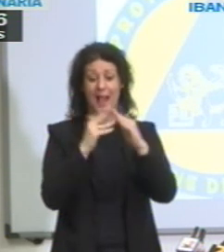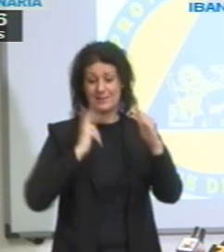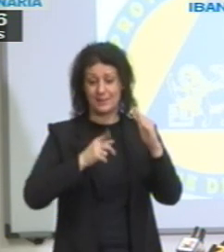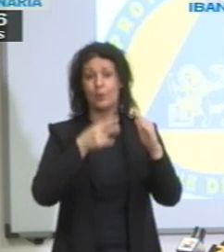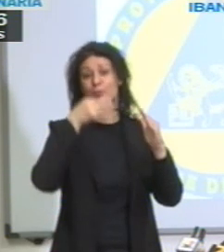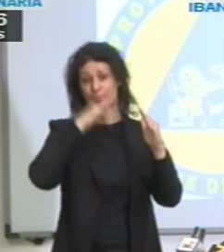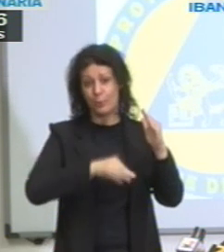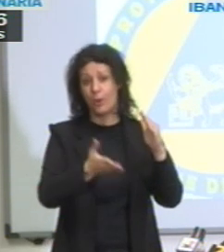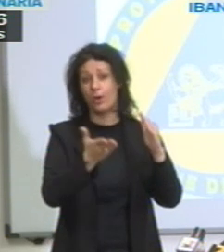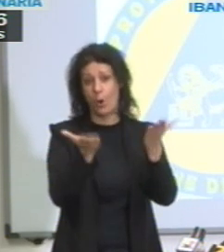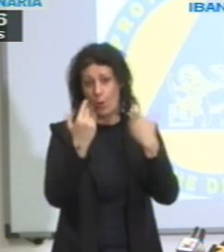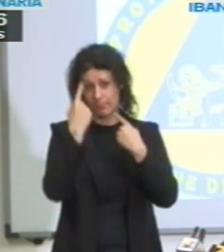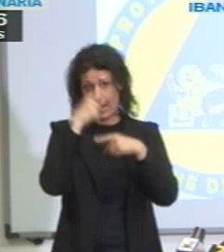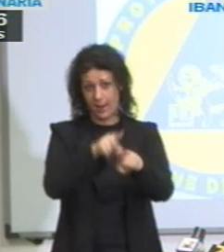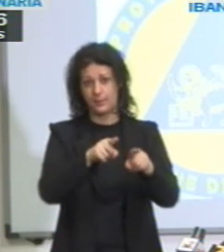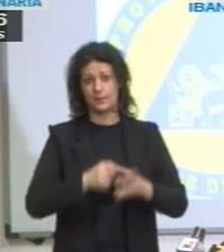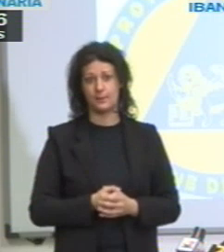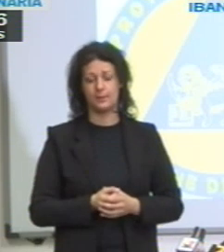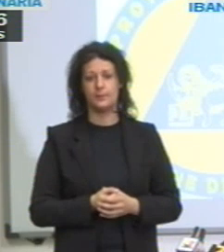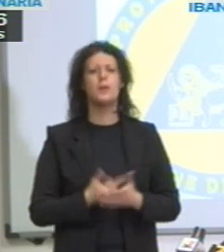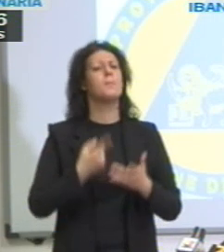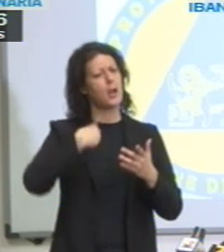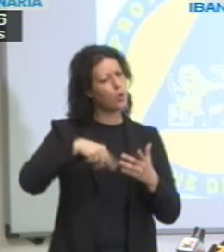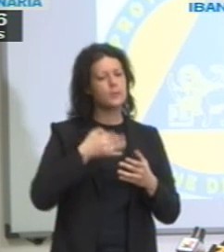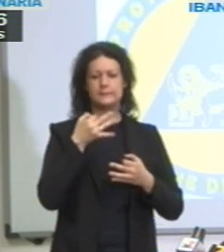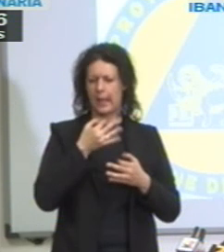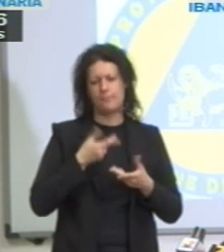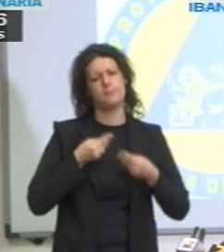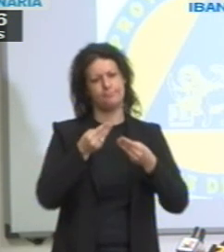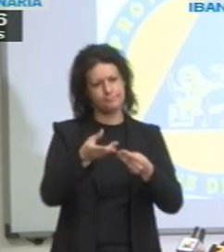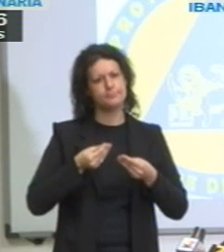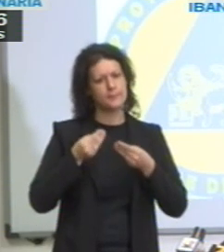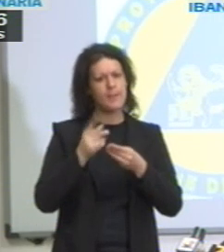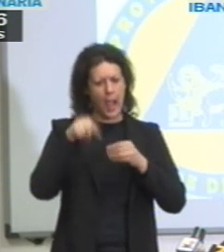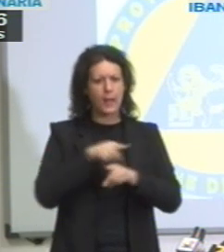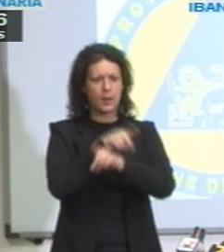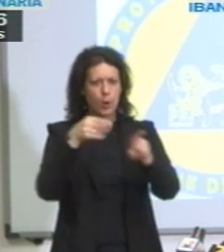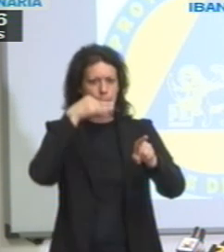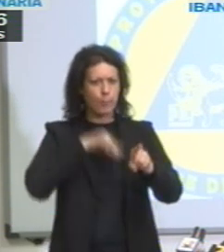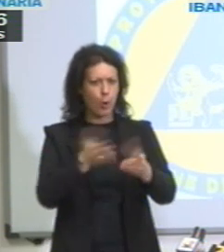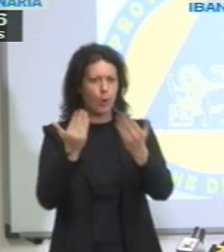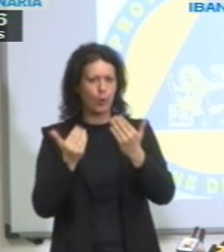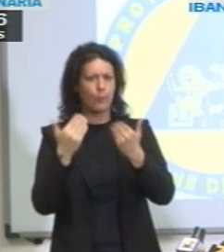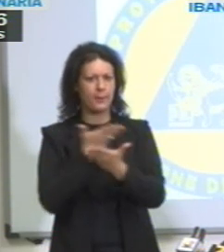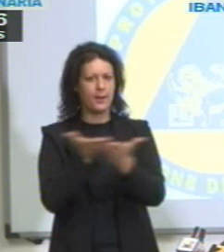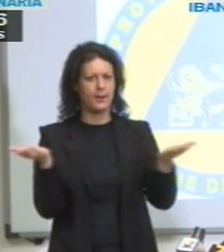se le dovrebbero acquistare. Dopodiché noi ci siamo, le forniamo, ma loro possono tranquillamente acquistarsele, cioè